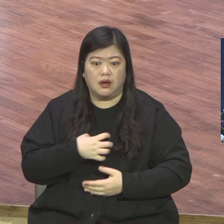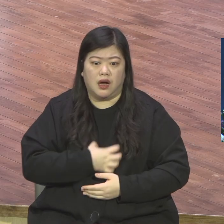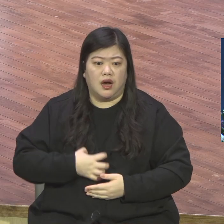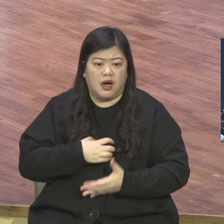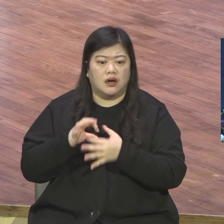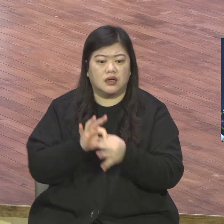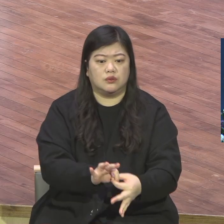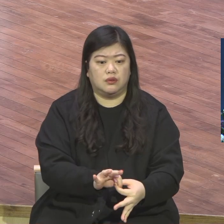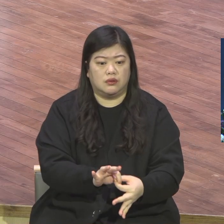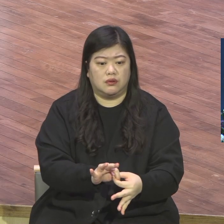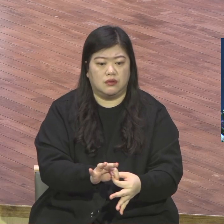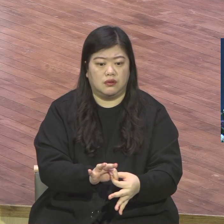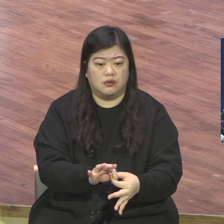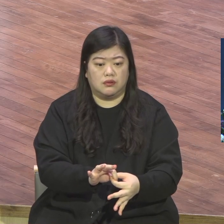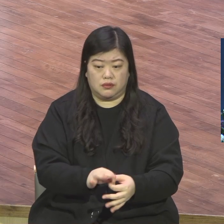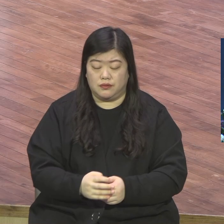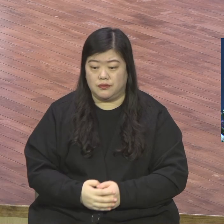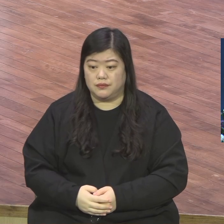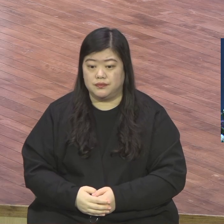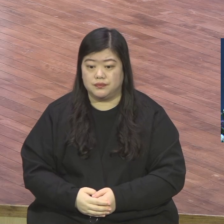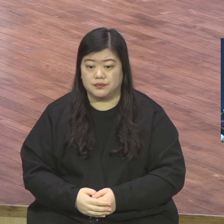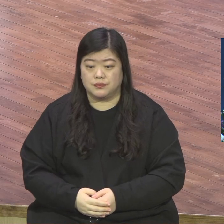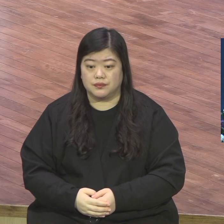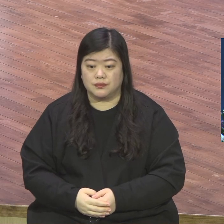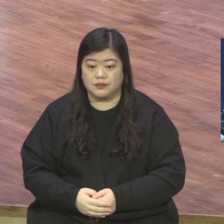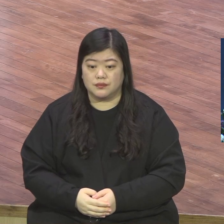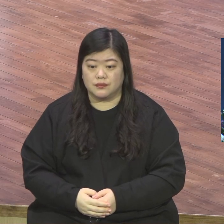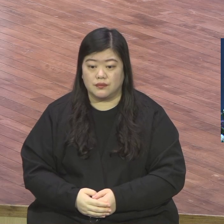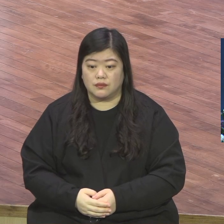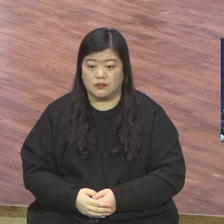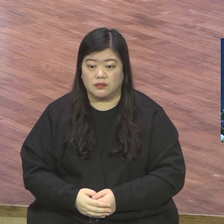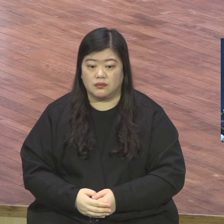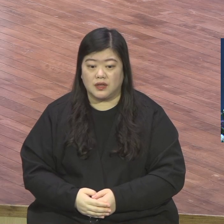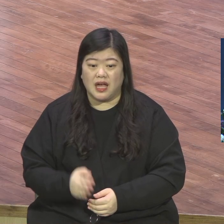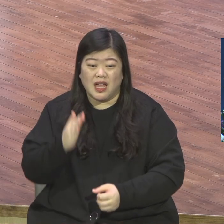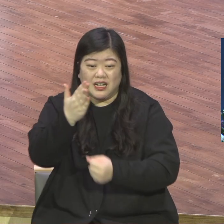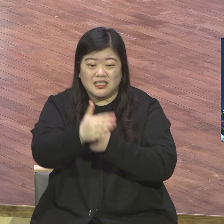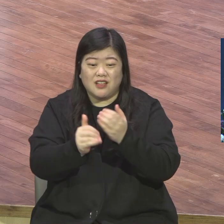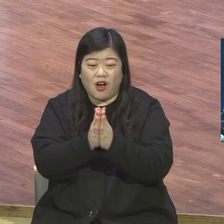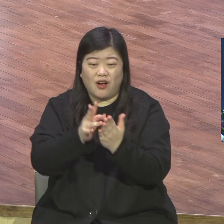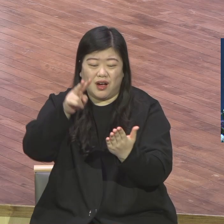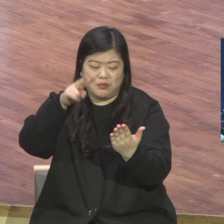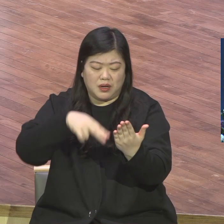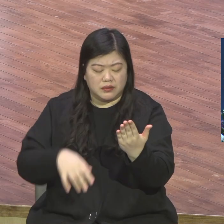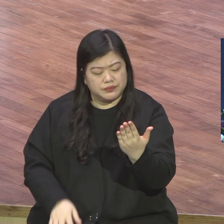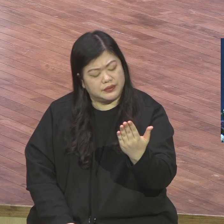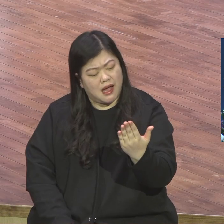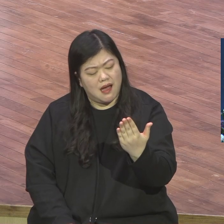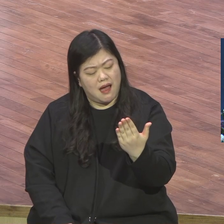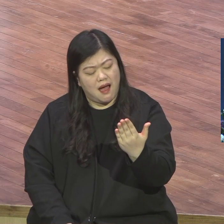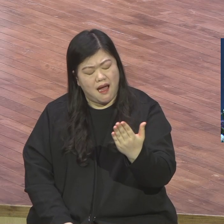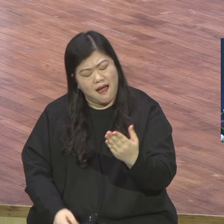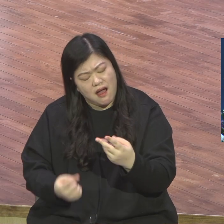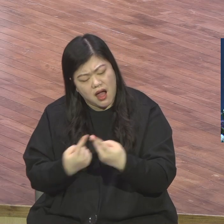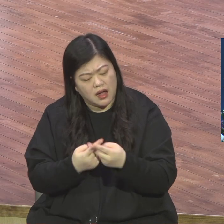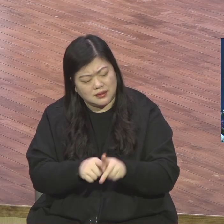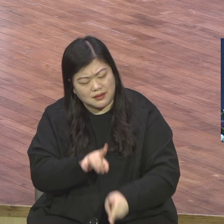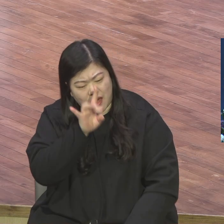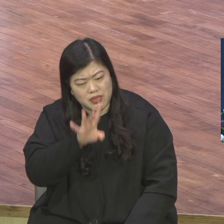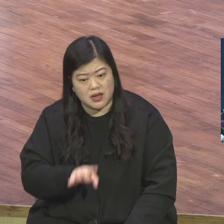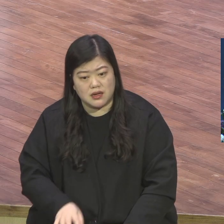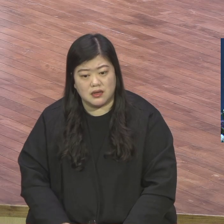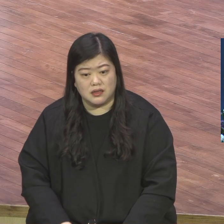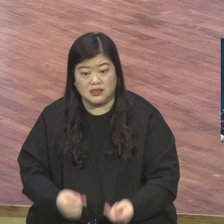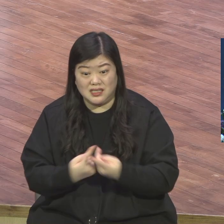믿으라. 무슨 전능자가 한 것을 IQ 200도 안 되는 머리 가지고 이해가 안 되나 이해가 나 믿을 수가 없어.